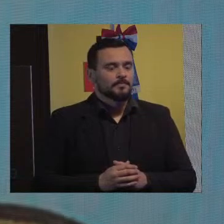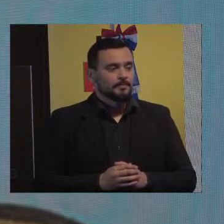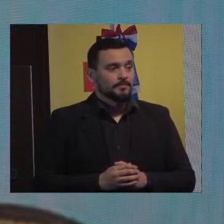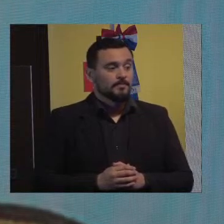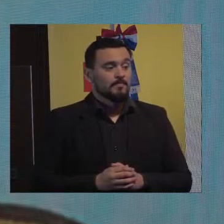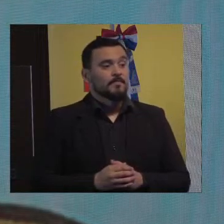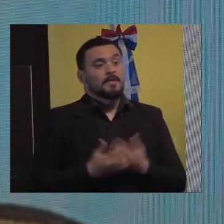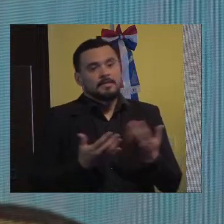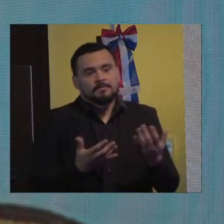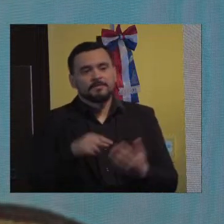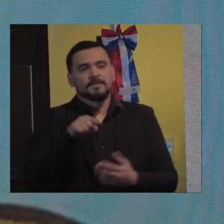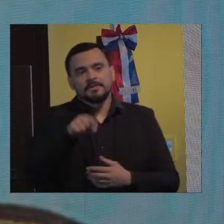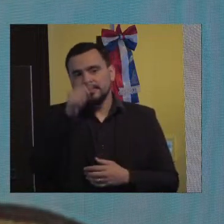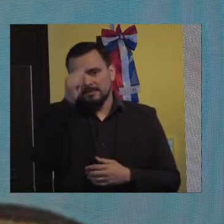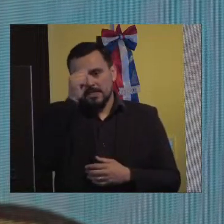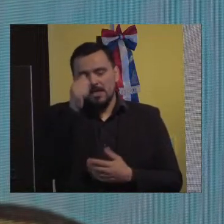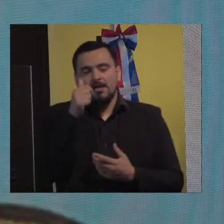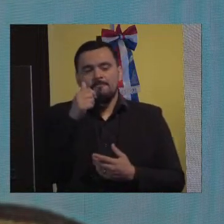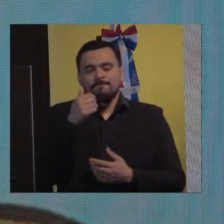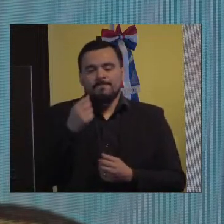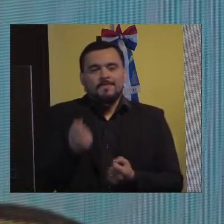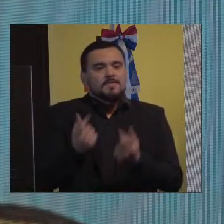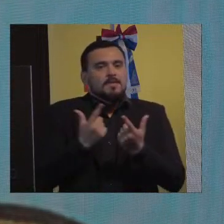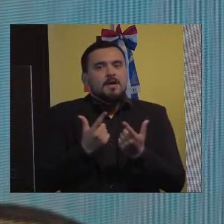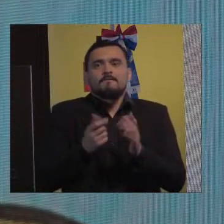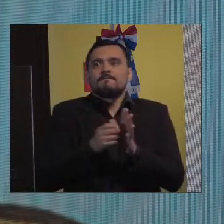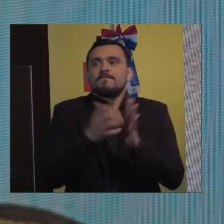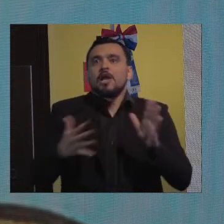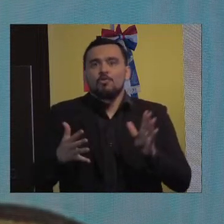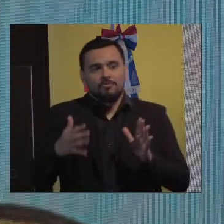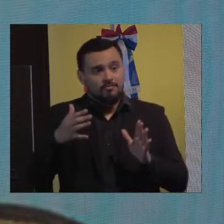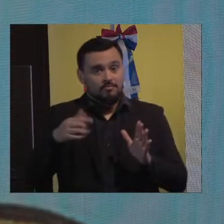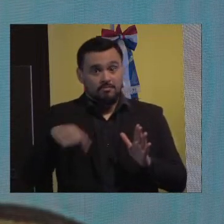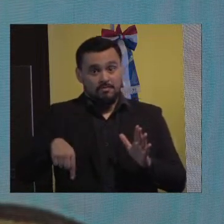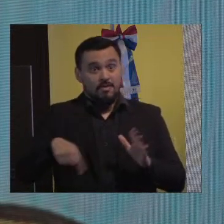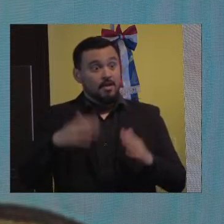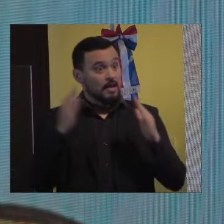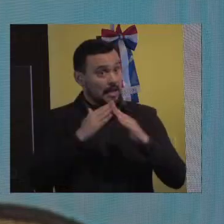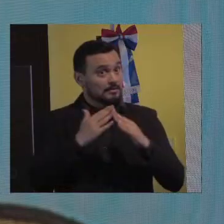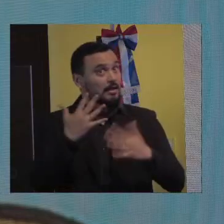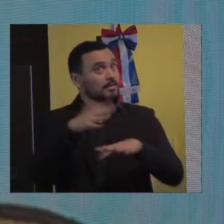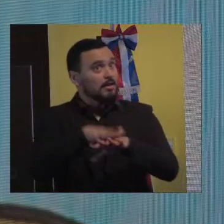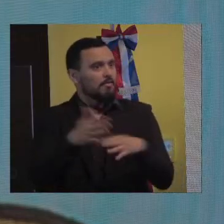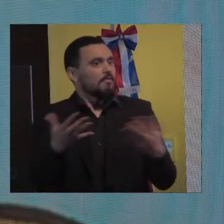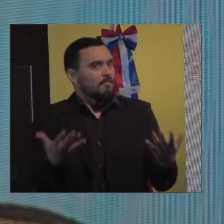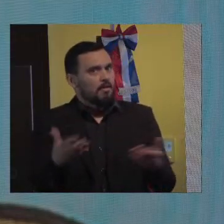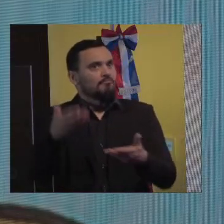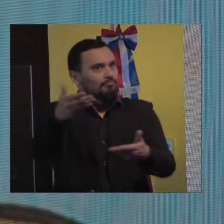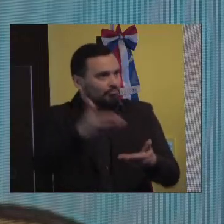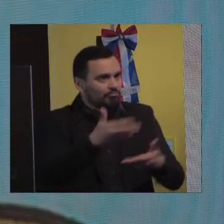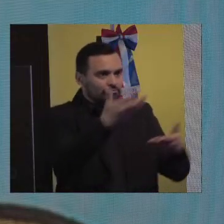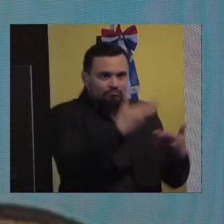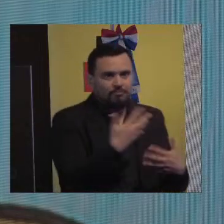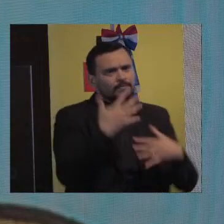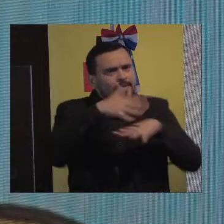Estas son las cosas que hacen que tenga valor tener una Casa de la Integración, que la